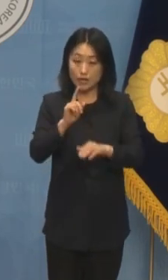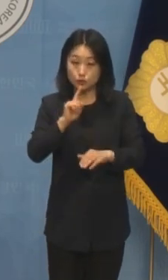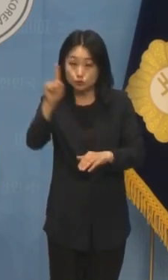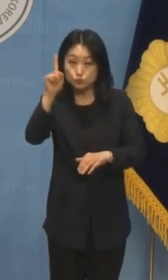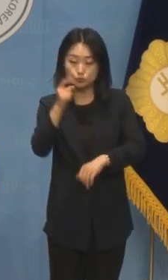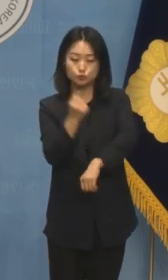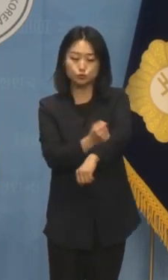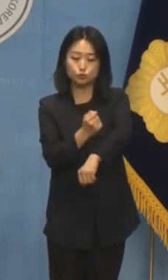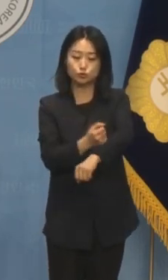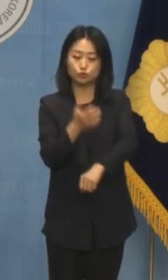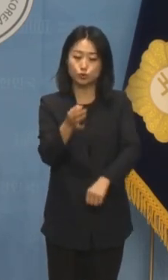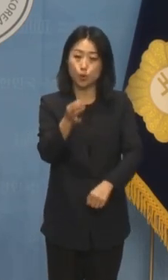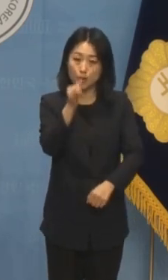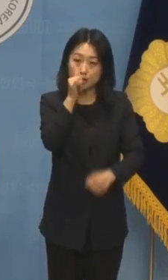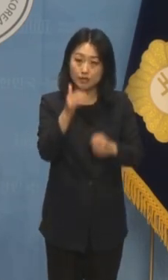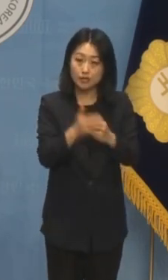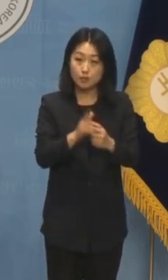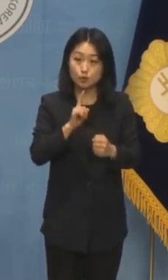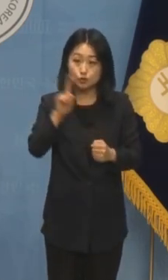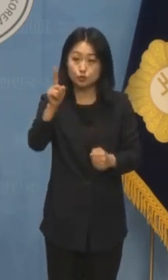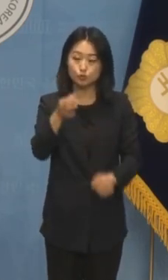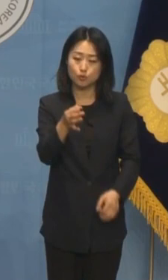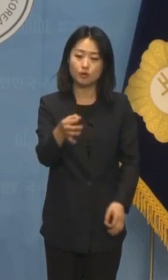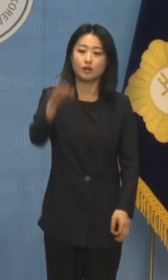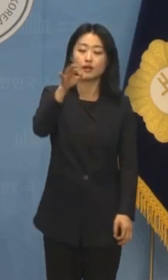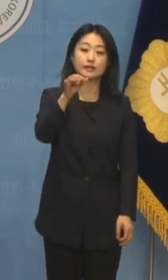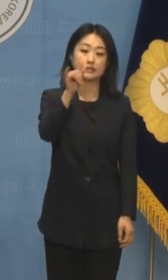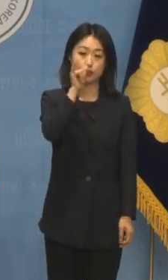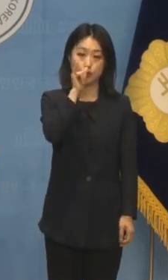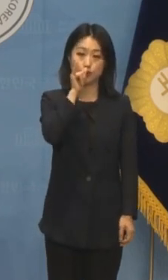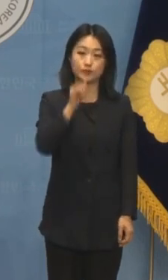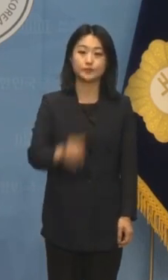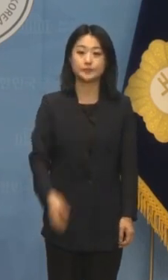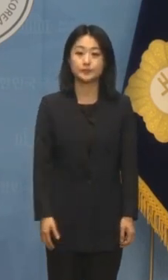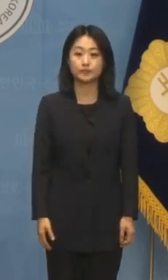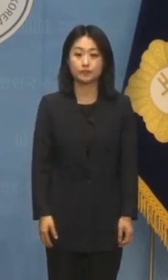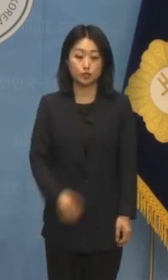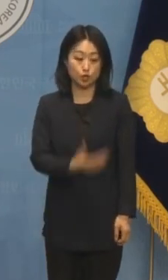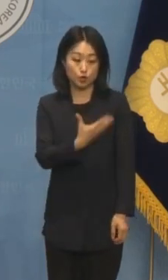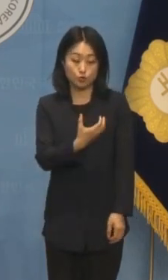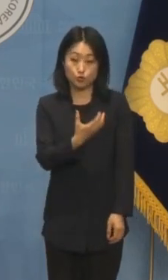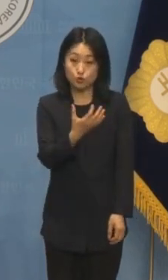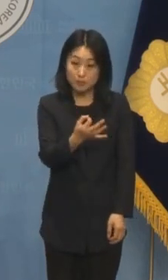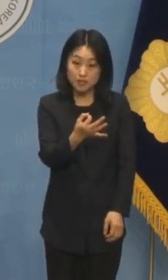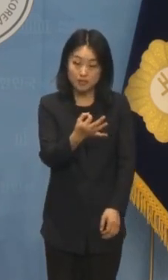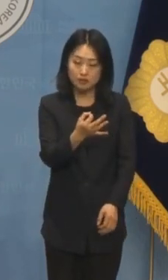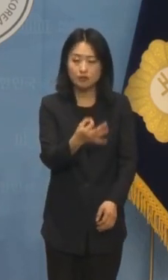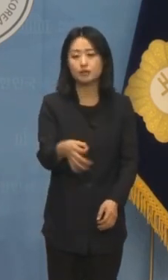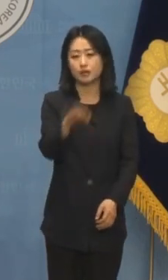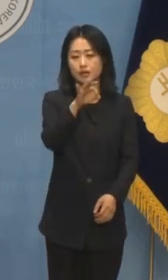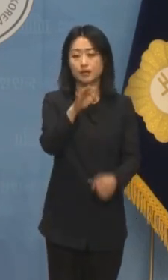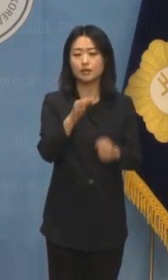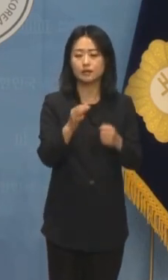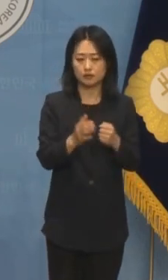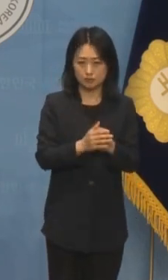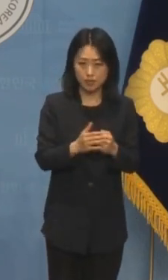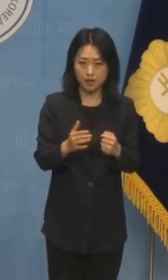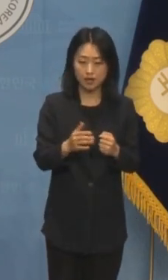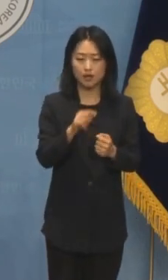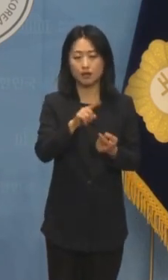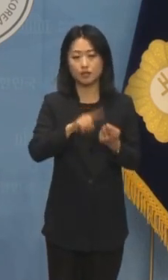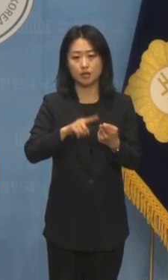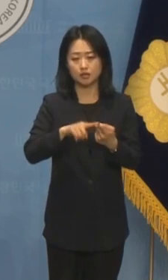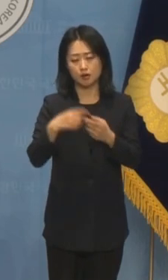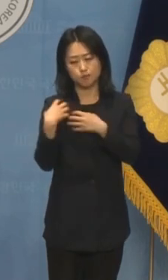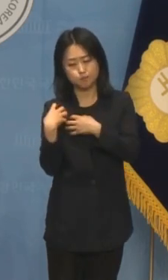부과돼 음식값이 또 오를 거란 우려도 큽니다. 우유 생산비도 증가했다니 원유가, 우유 가격